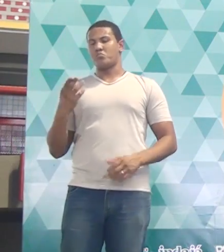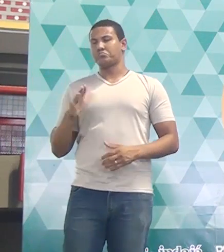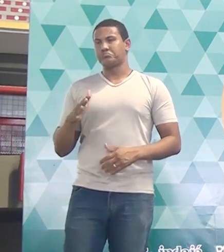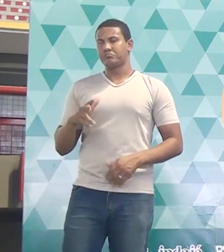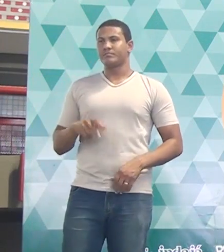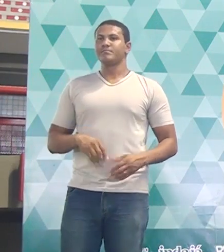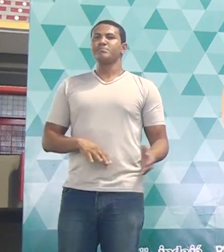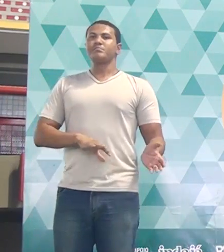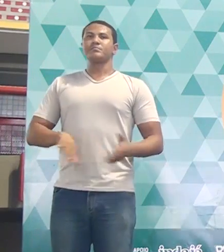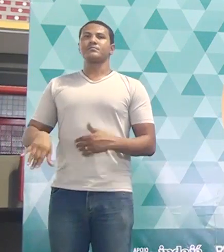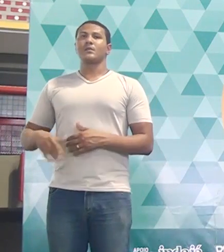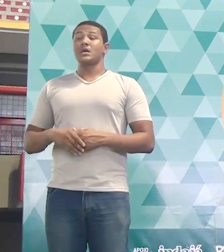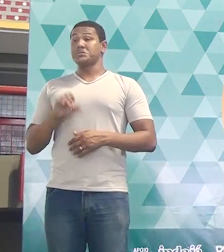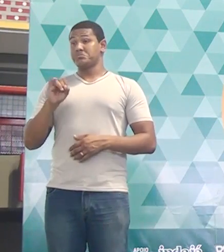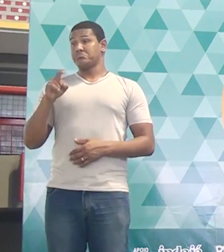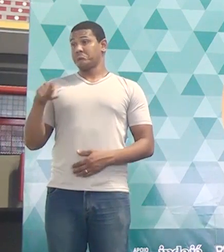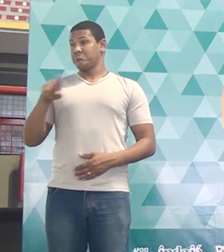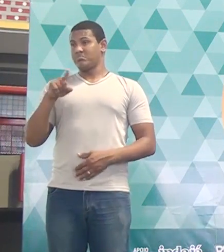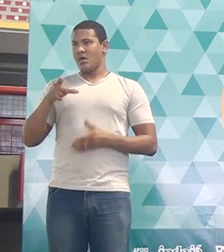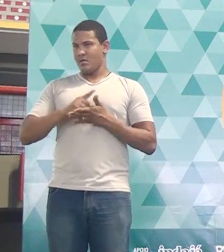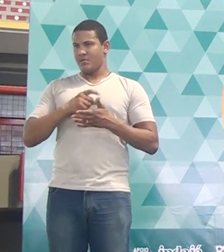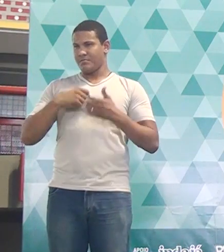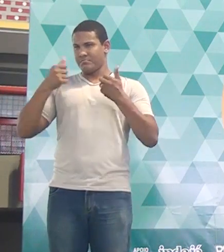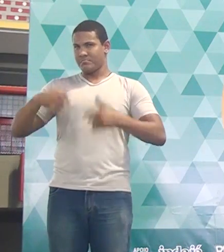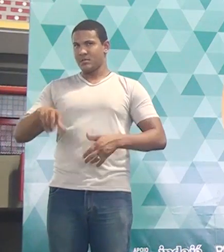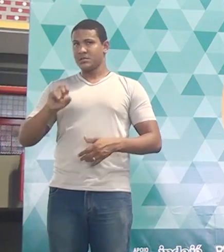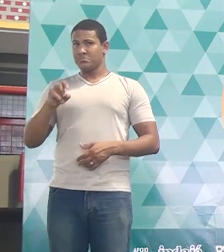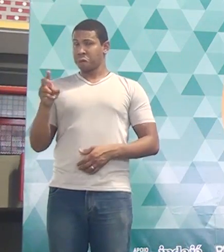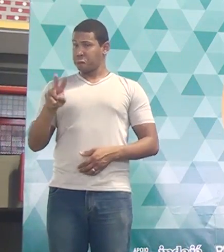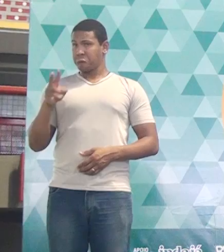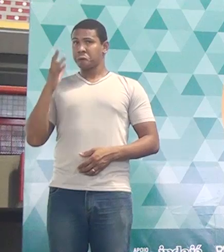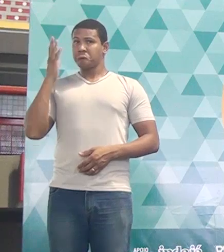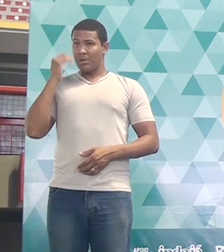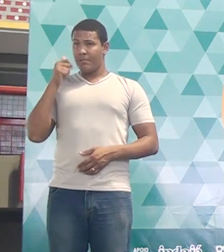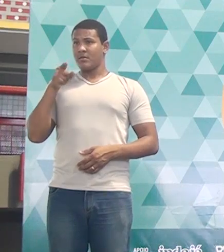souber classificar corretamente um ácido, você faz a maioria das questões.